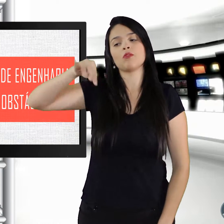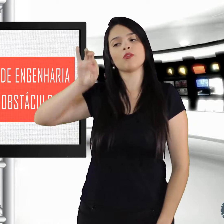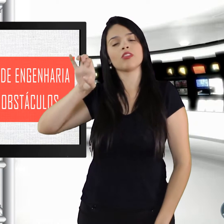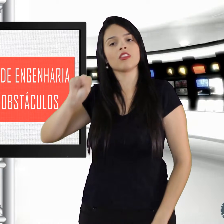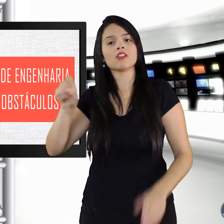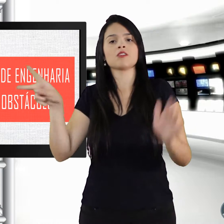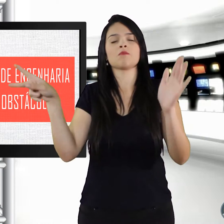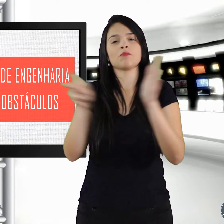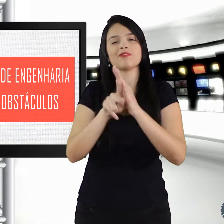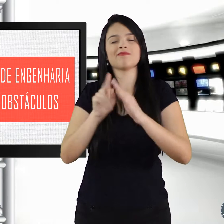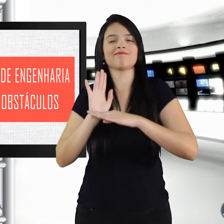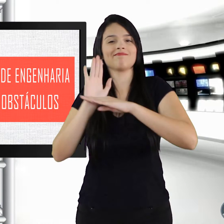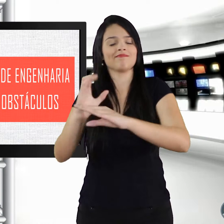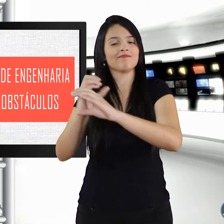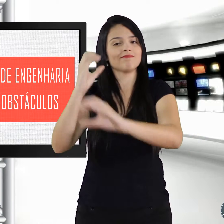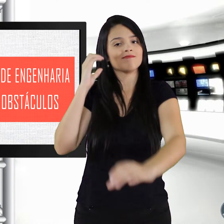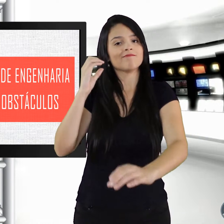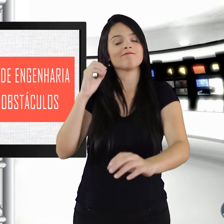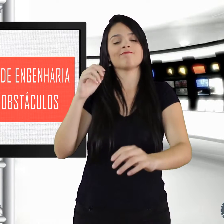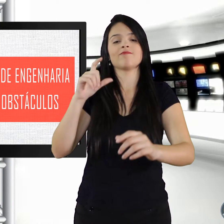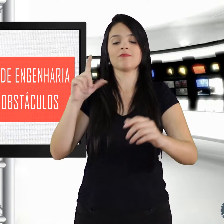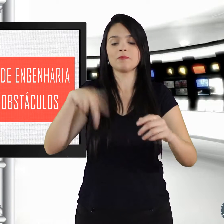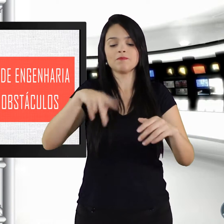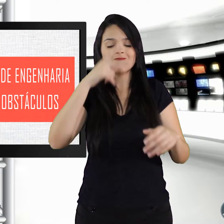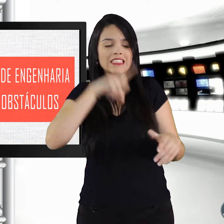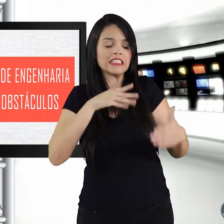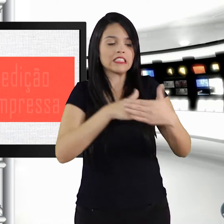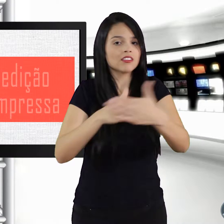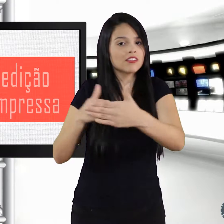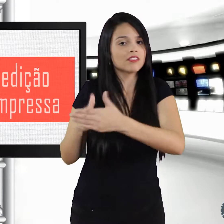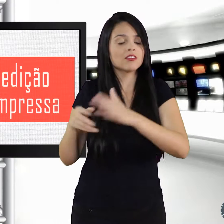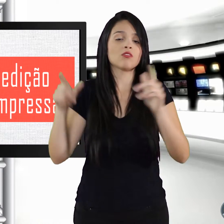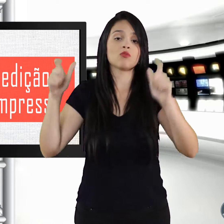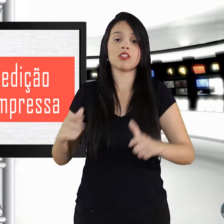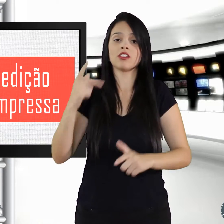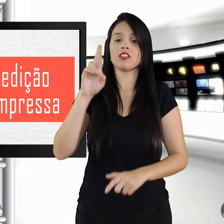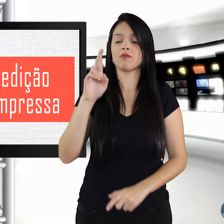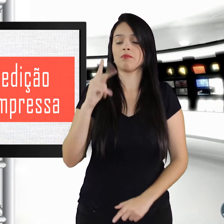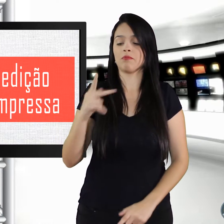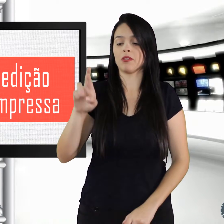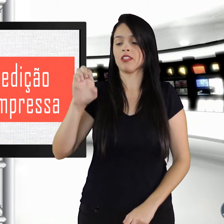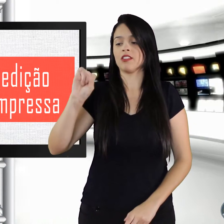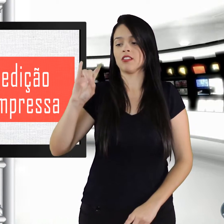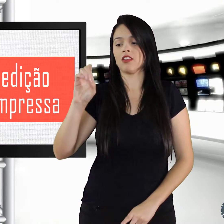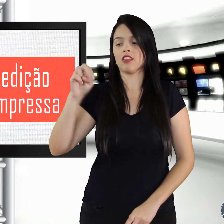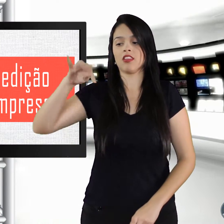de obstáculos, em Presidente Prudente, interior de São Paulo, desenvolve rampas portáteis que são encaixadas nas quinas